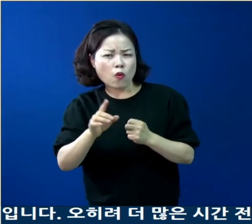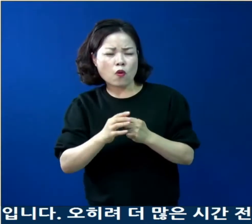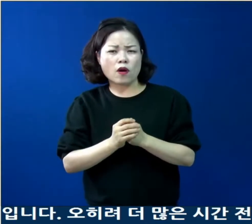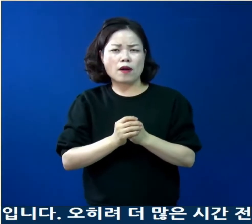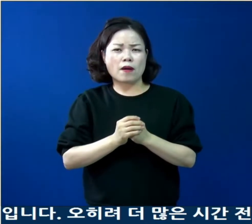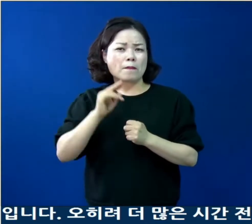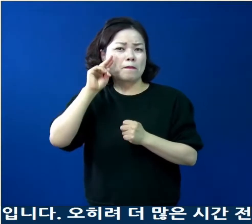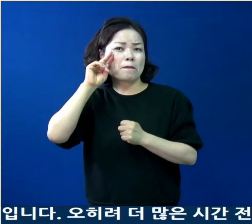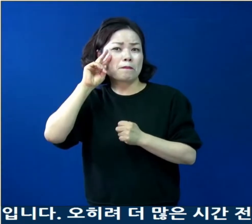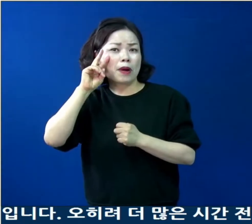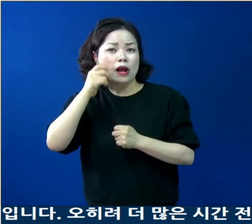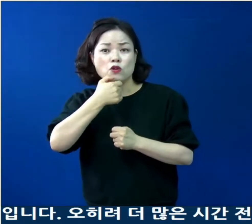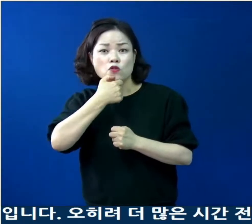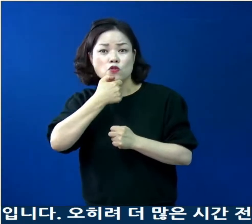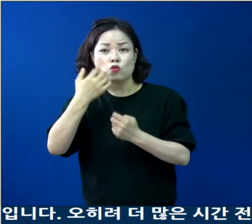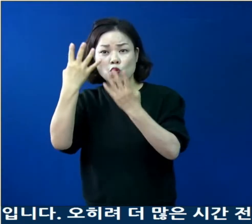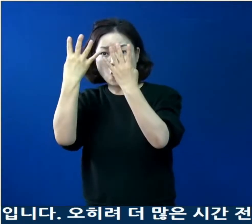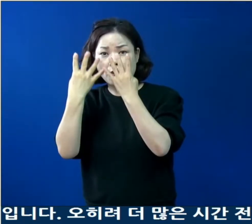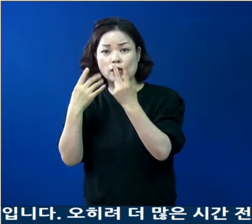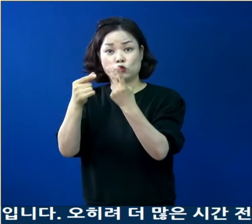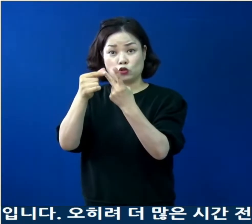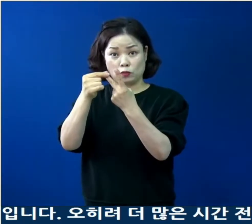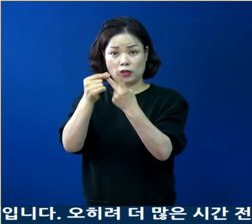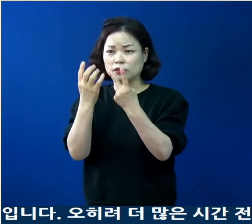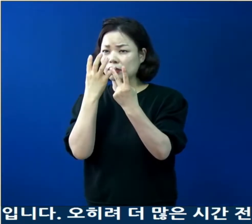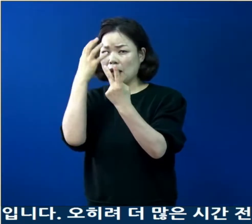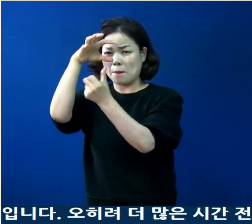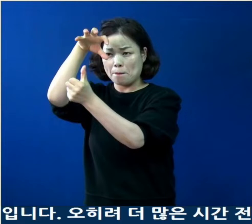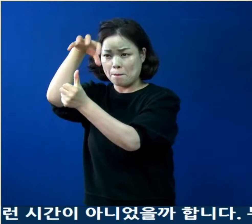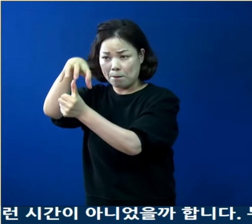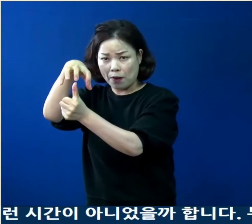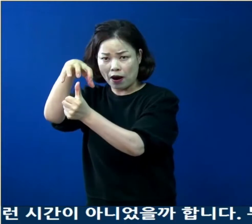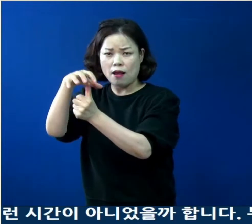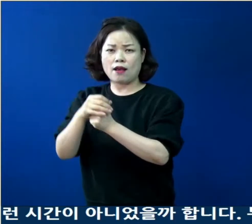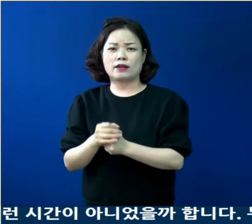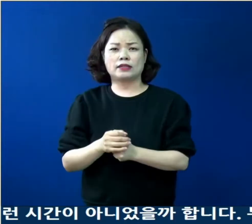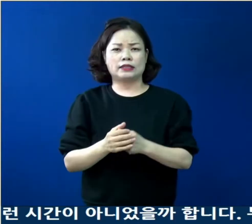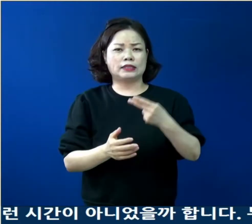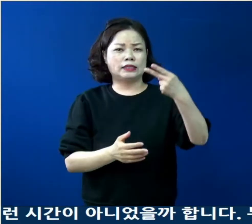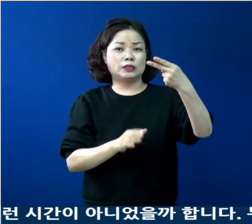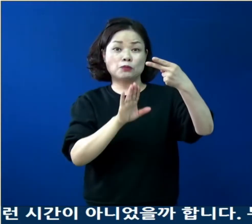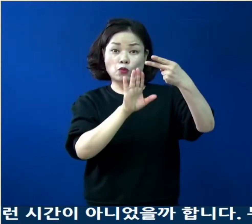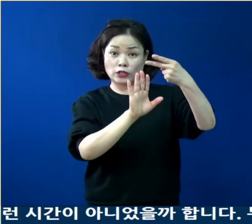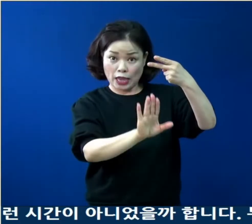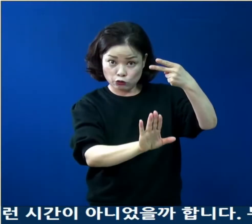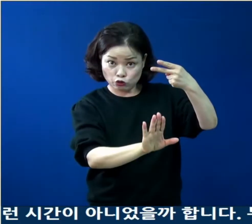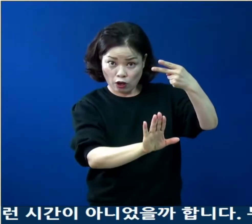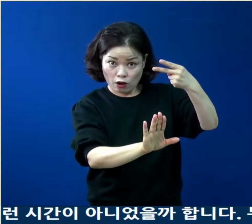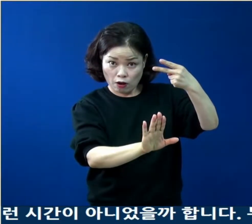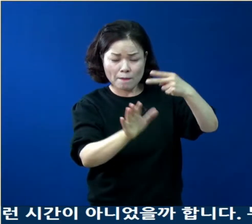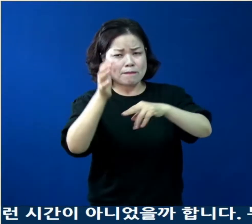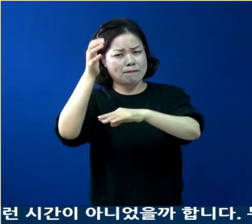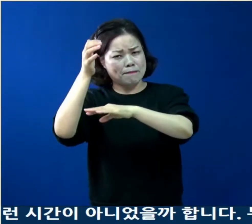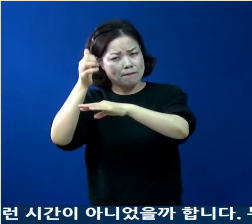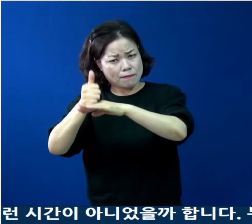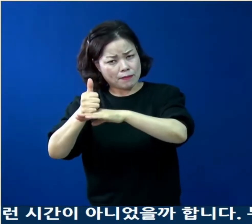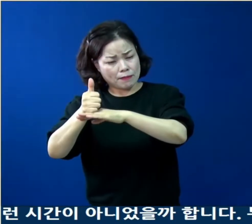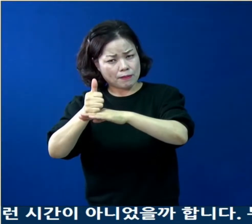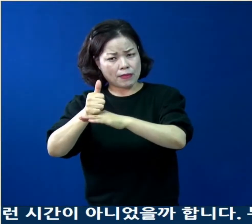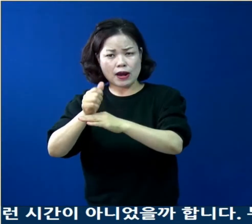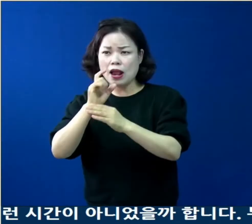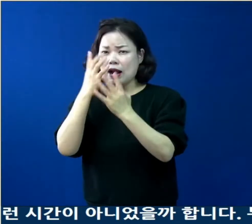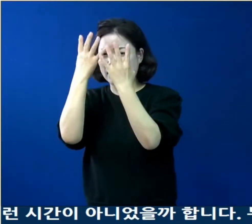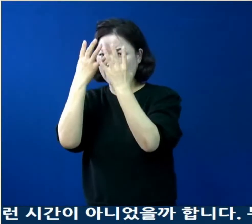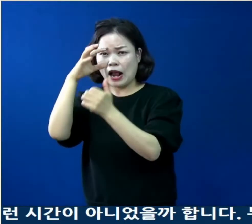바울은 로마에 2번째 또 감금이 되죠. 그것이 디모데 후서에 보면 2번째가 이제 마지막 감금이고요. 그 감금